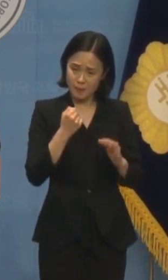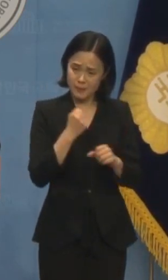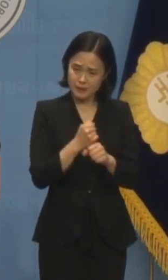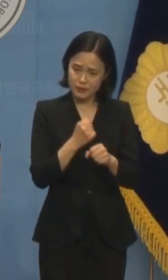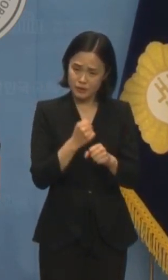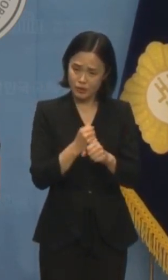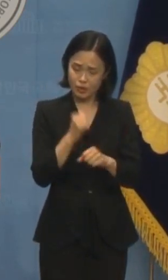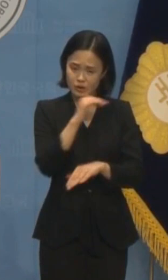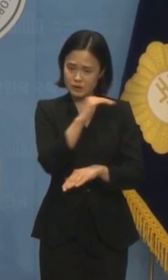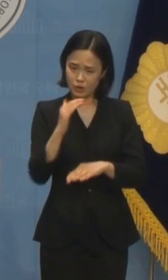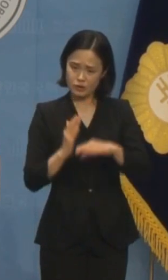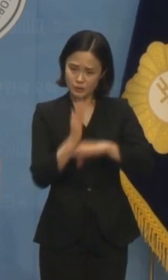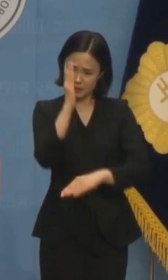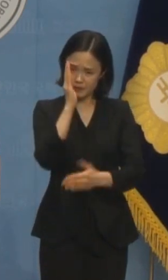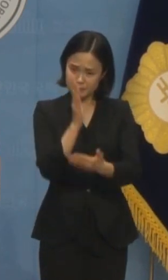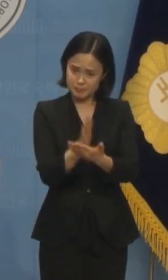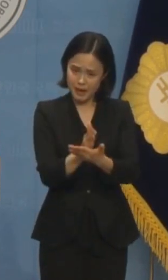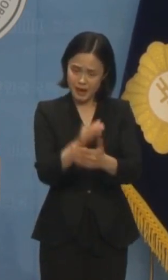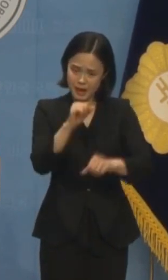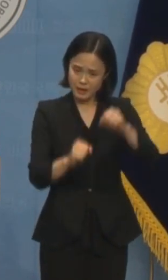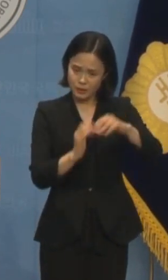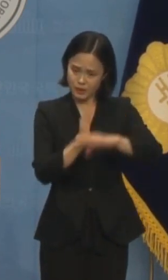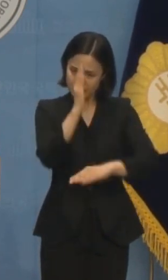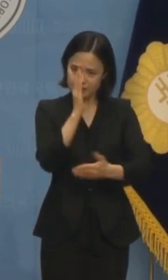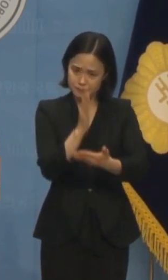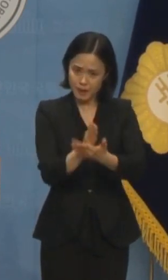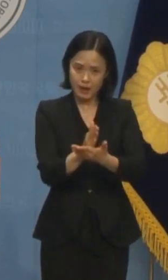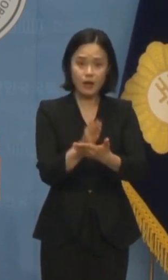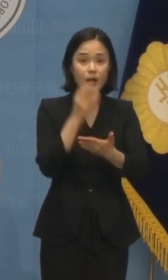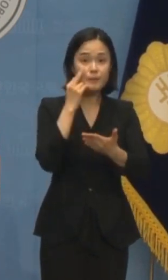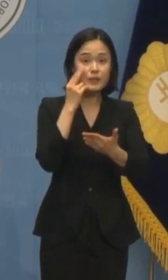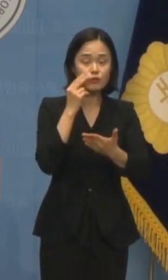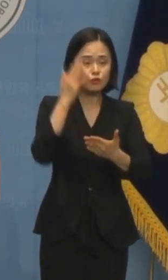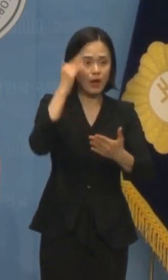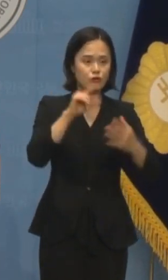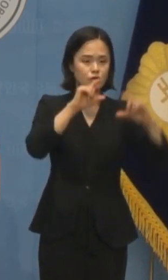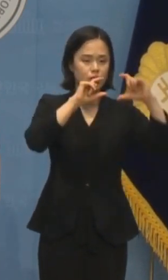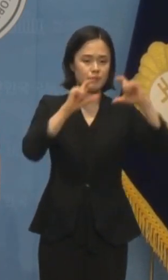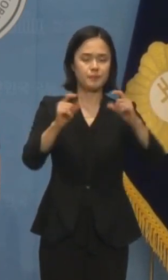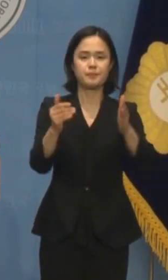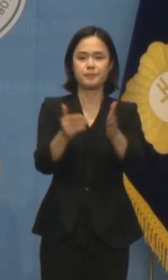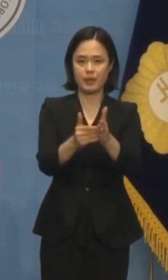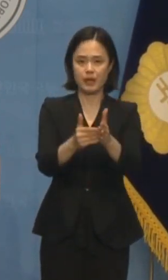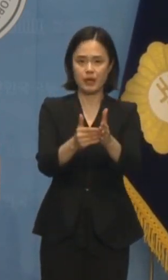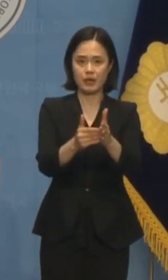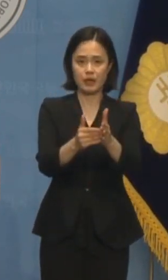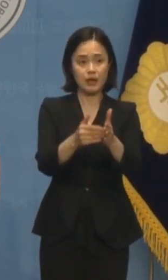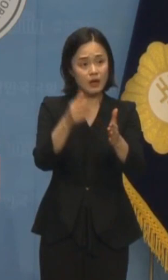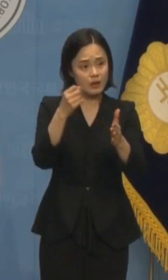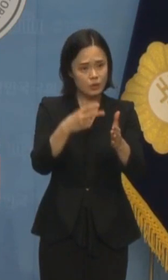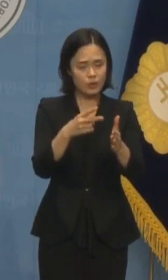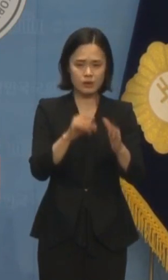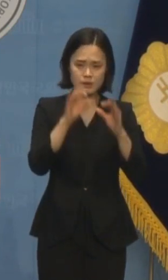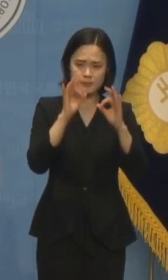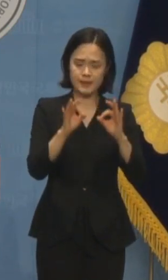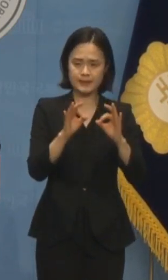무시하니 한미 관계에 레드카드를 던지기 전에 수미테리 카드를 던진 것은